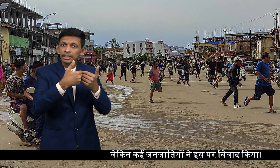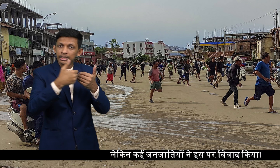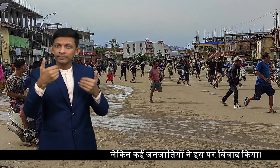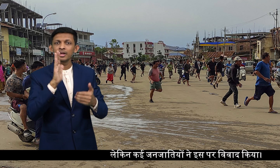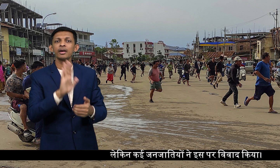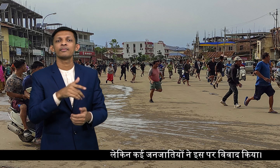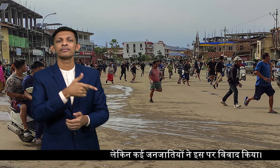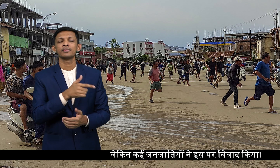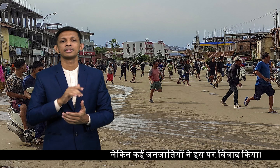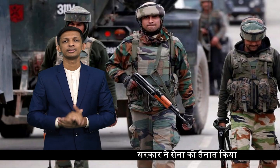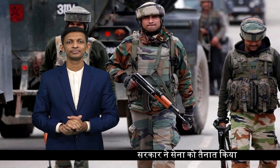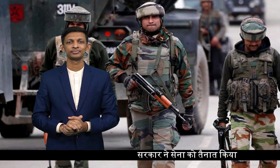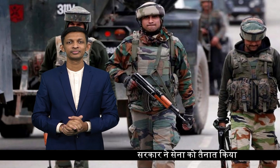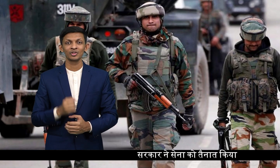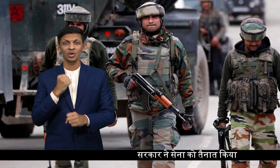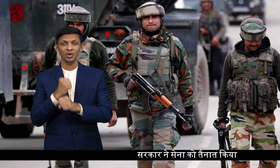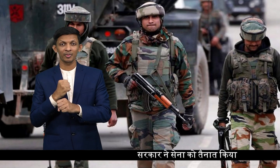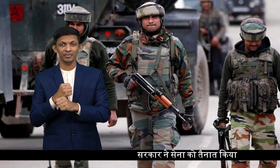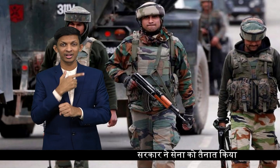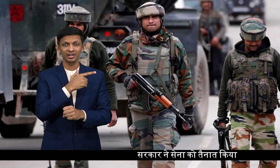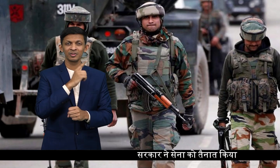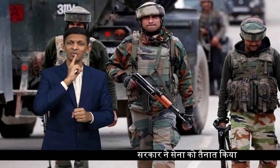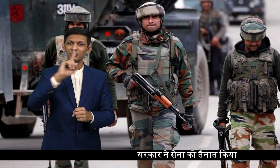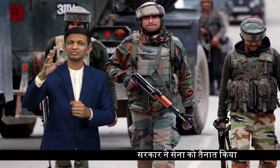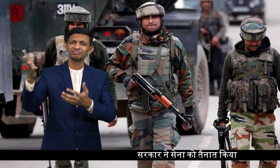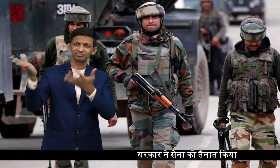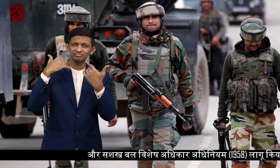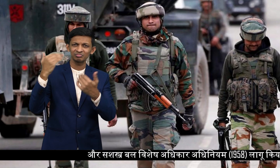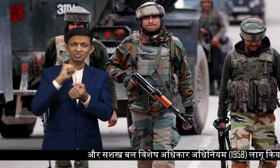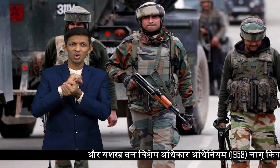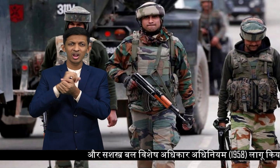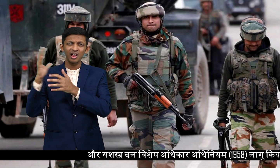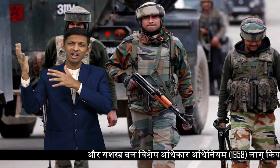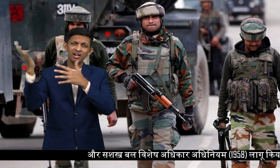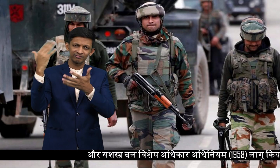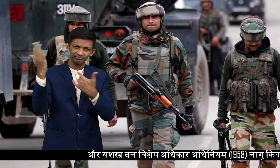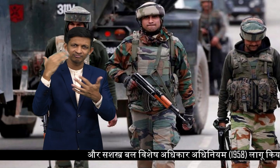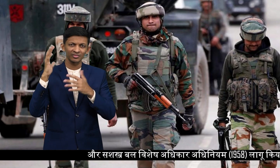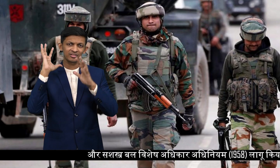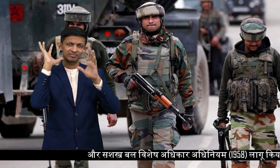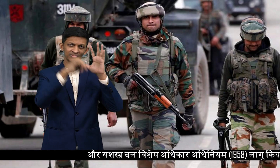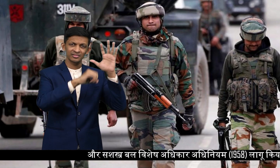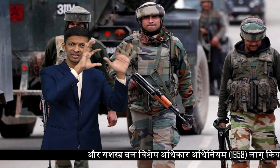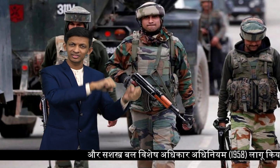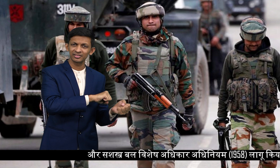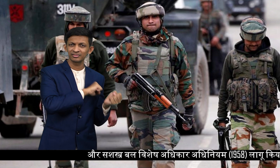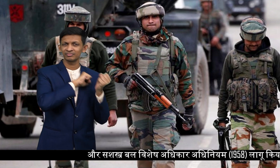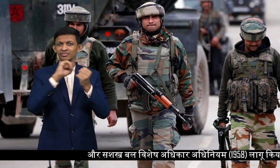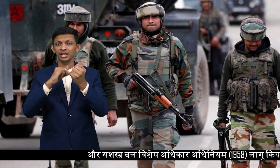विवाद किया। सरकार ने सेना को तैनात किया और सशस्त्र बल विशेष